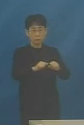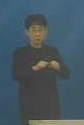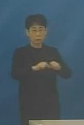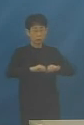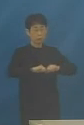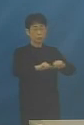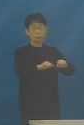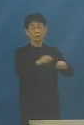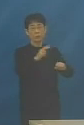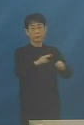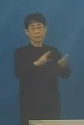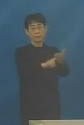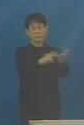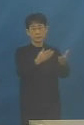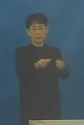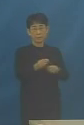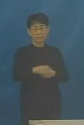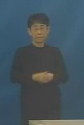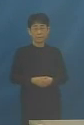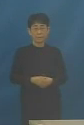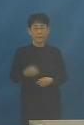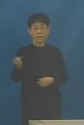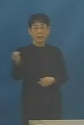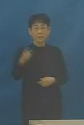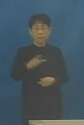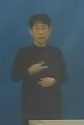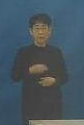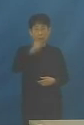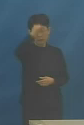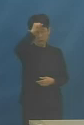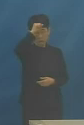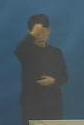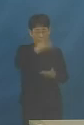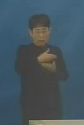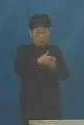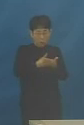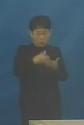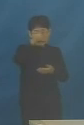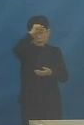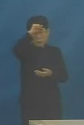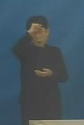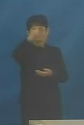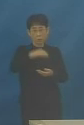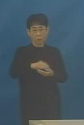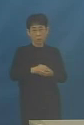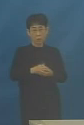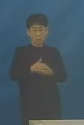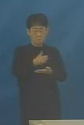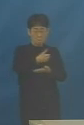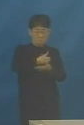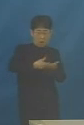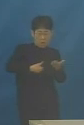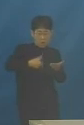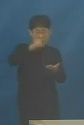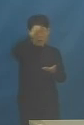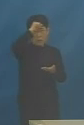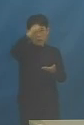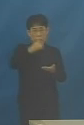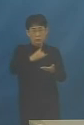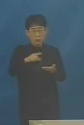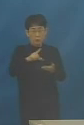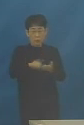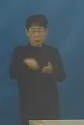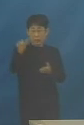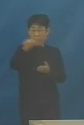ましたまたあの後遺症のことも今だ5波が終わりかけまして